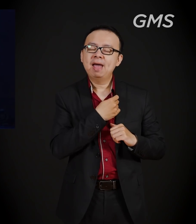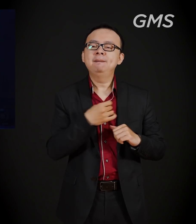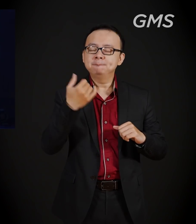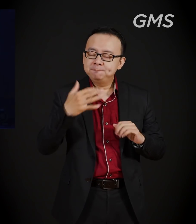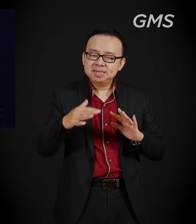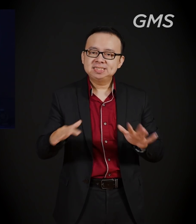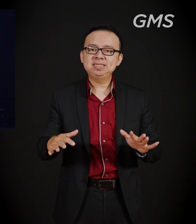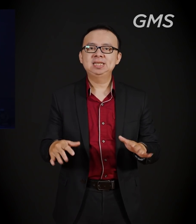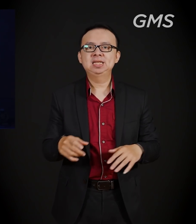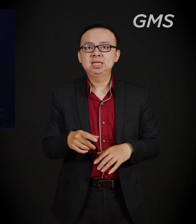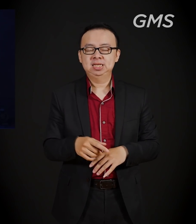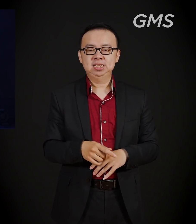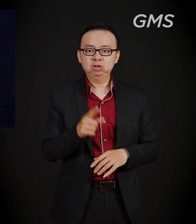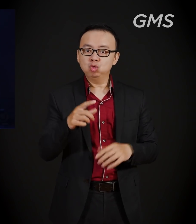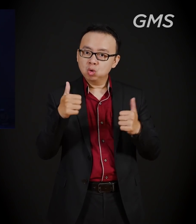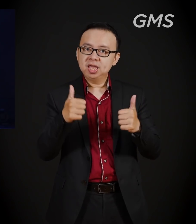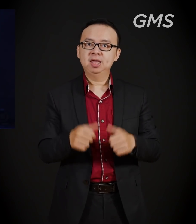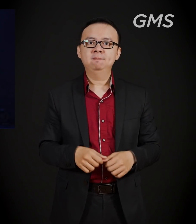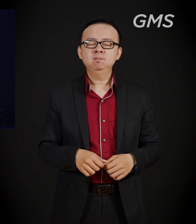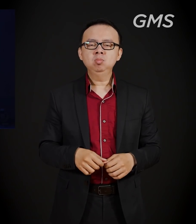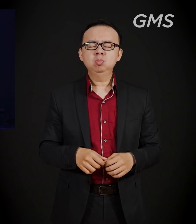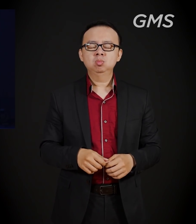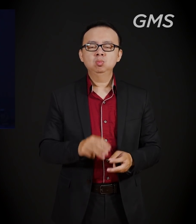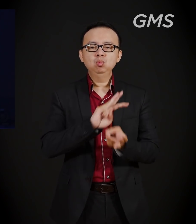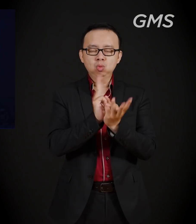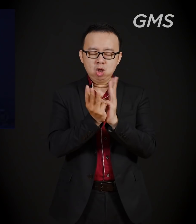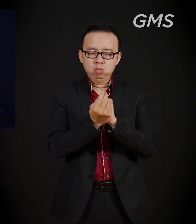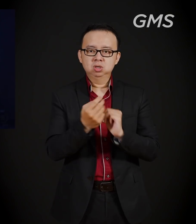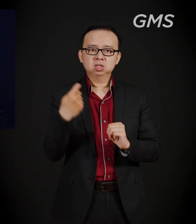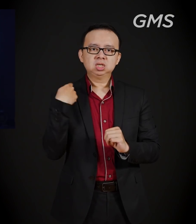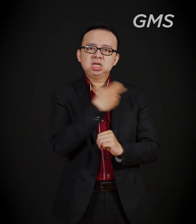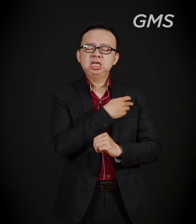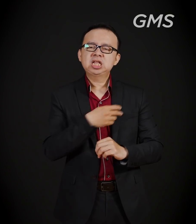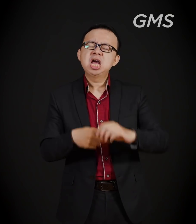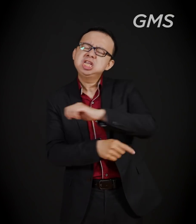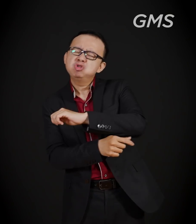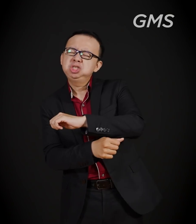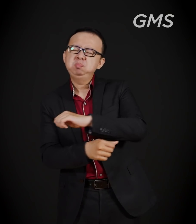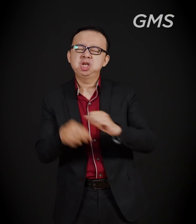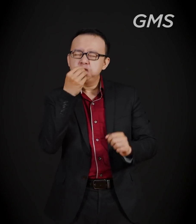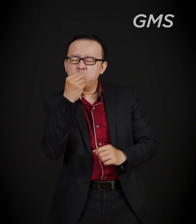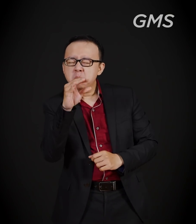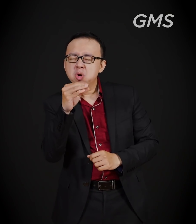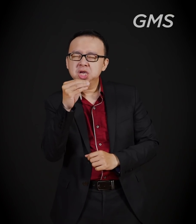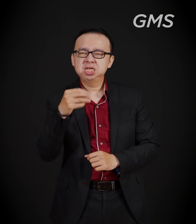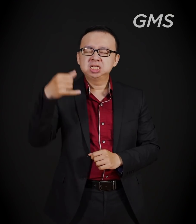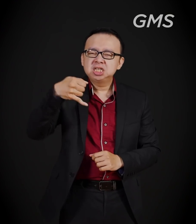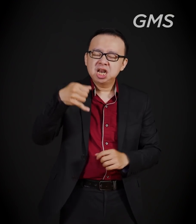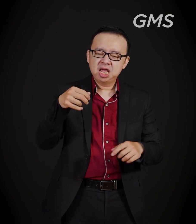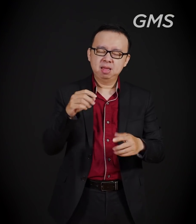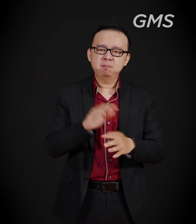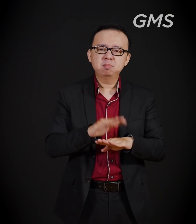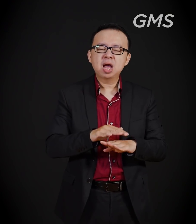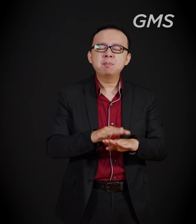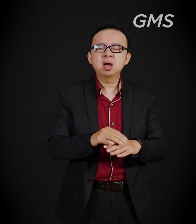akan Tuhan, gak apa-apa kita difitnah, kita gak balas. Kenapa hati kita takut akan Tuhan? Kita bukan takut sama manusia, kita bukan takut kedudukan